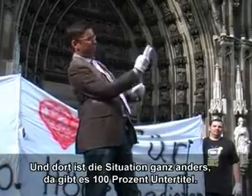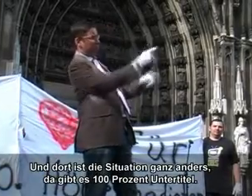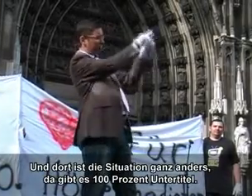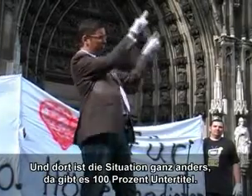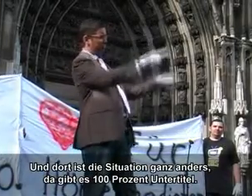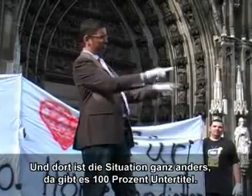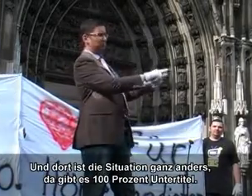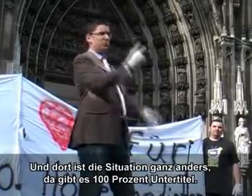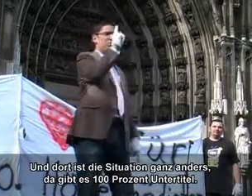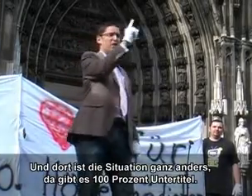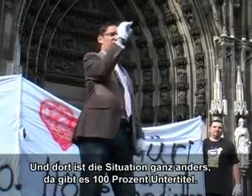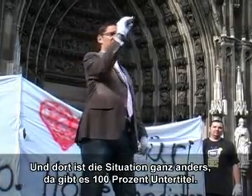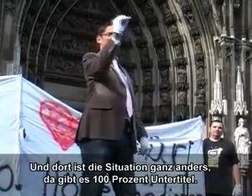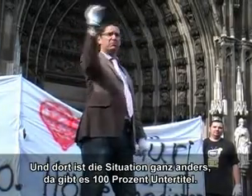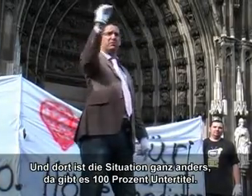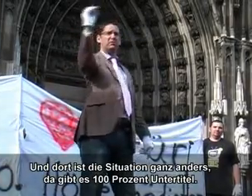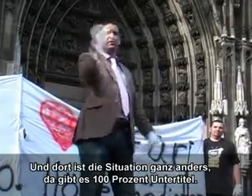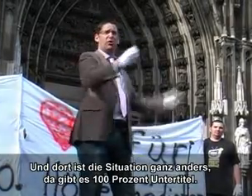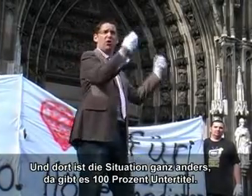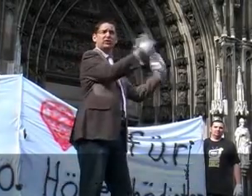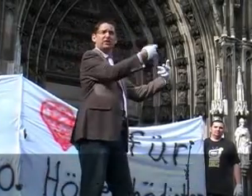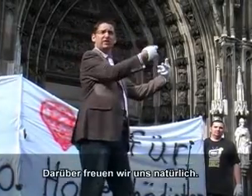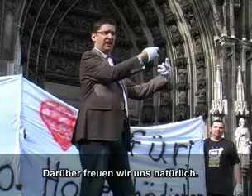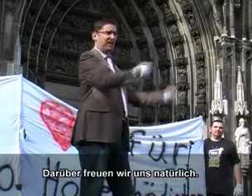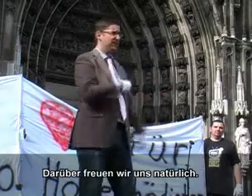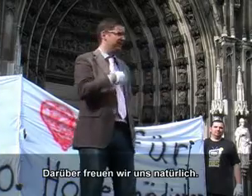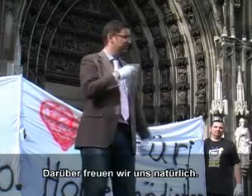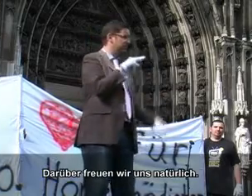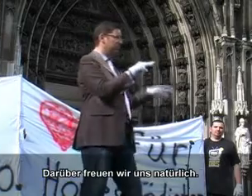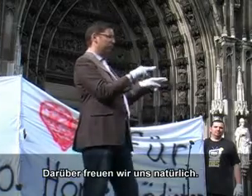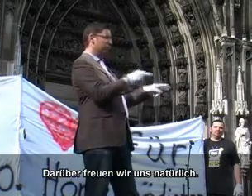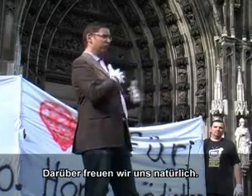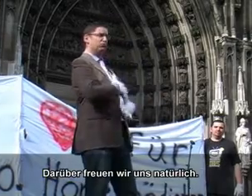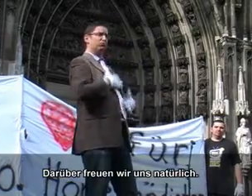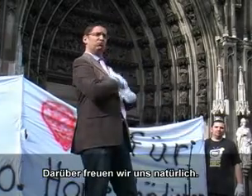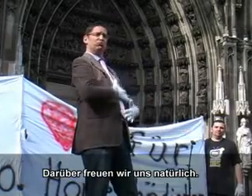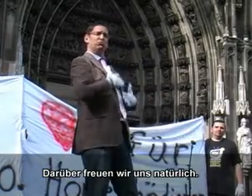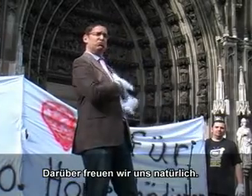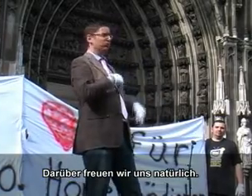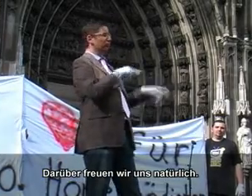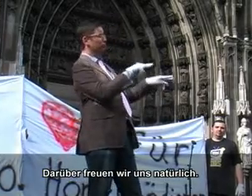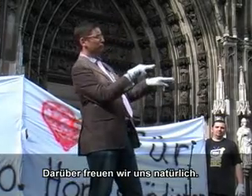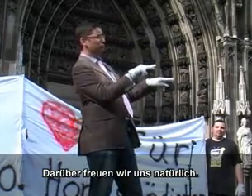Und in England ist die Situation eine ganz andere als hier in Deutschland. Da gibt es 100% Untertitel.